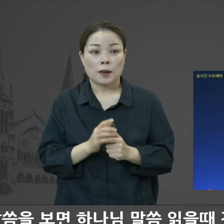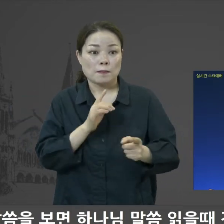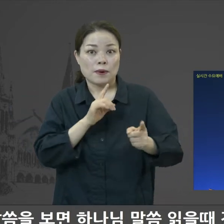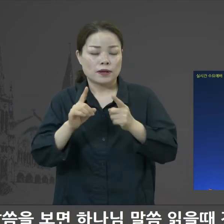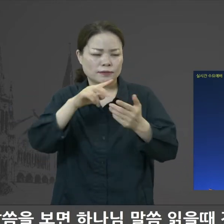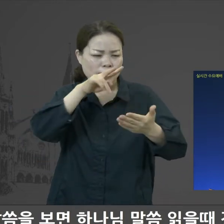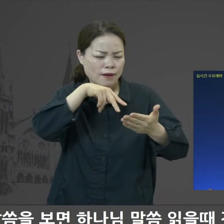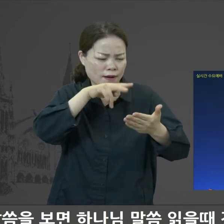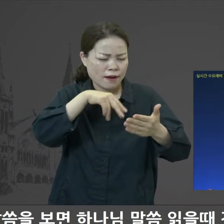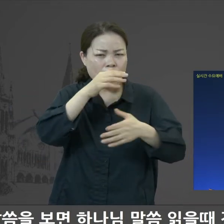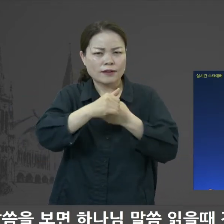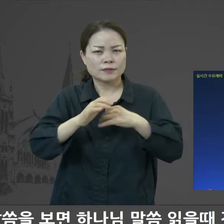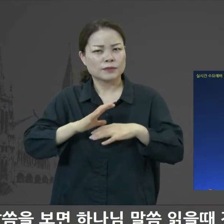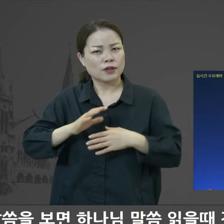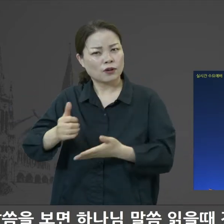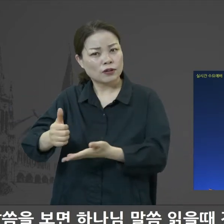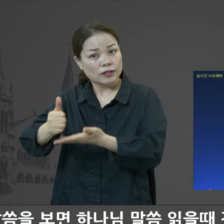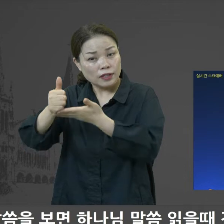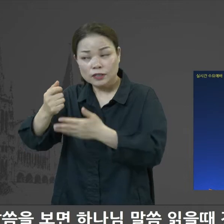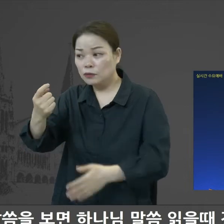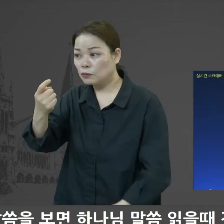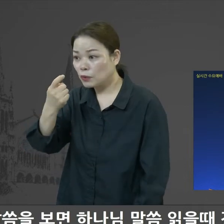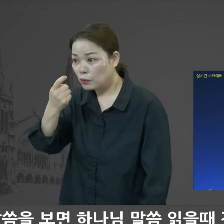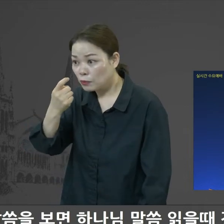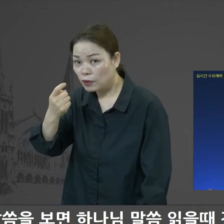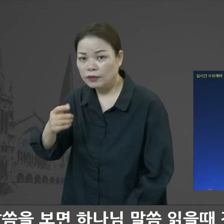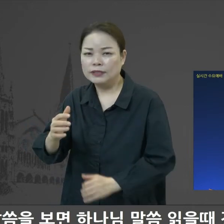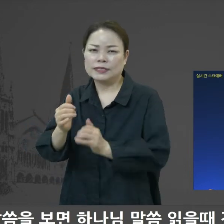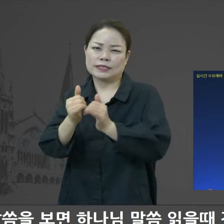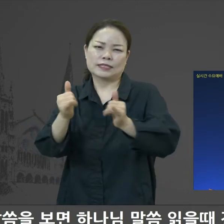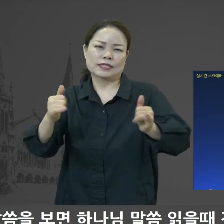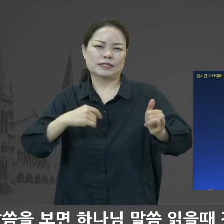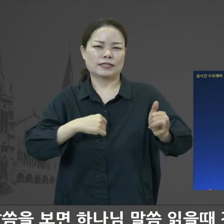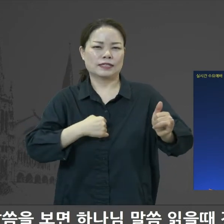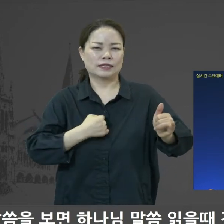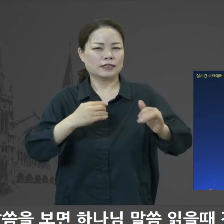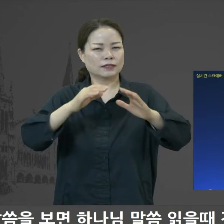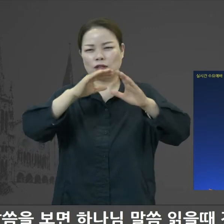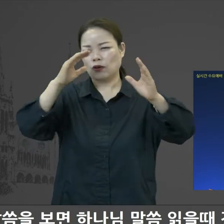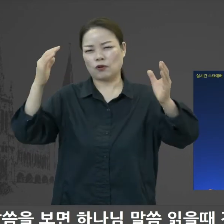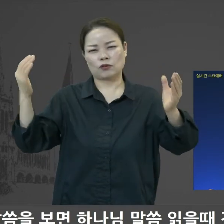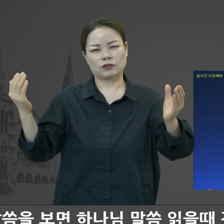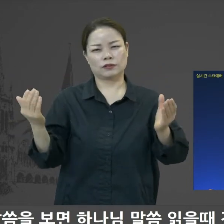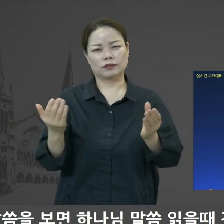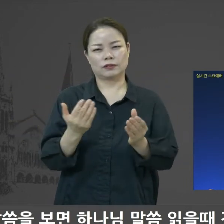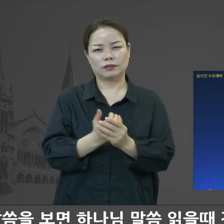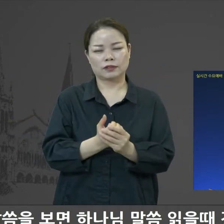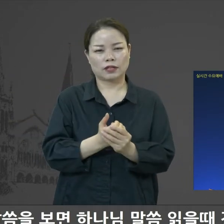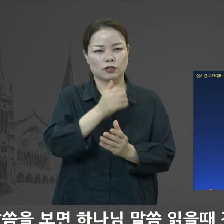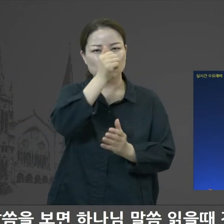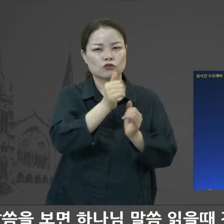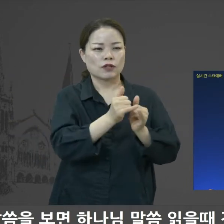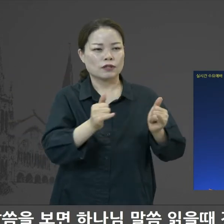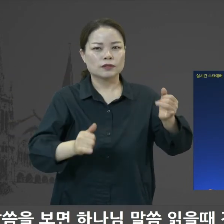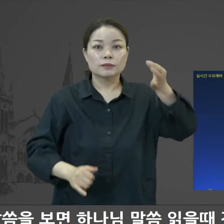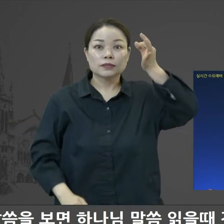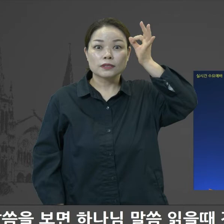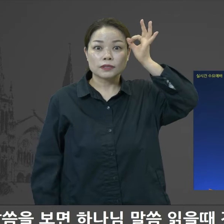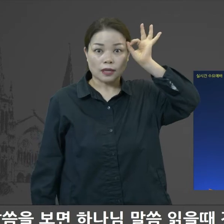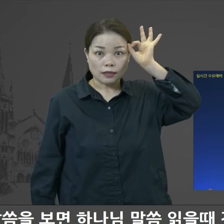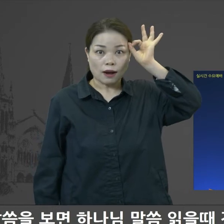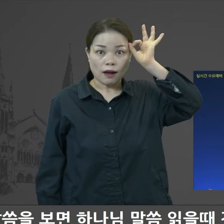말씀을 읽으며 하나님 경외하기를 배우면 인간 자기 자신이 전적인 타락한 존재인 것을 깊이 깨닫습니다.